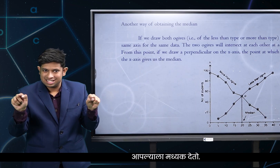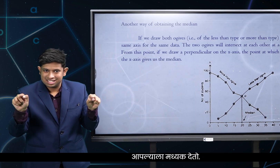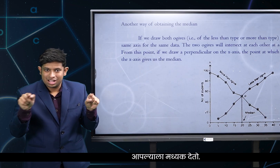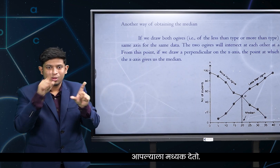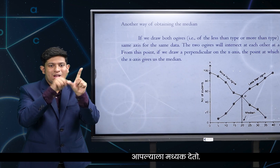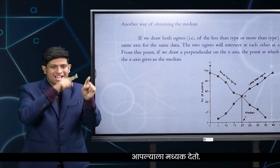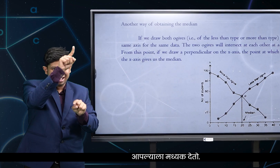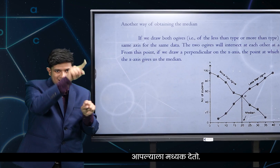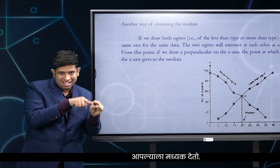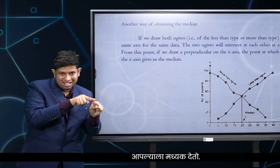मध्यक देतो.